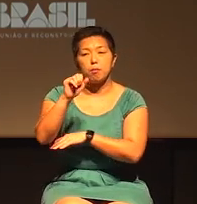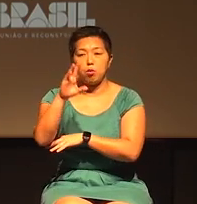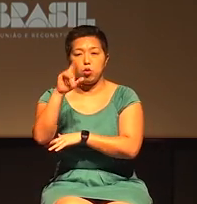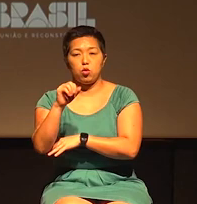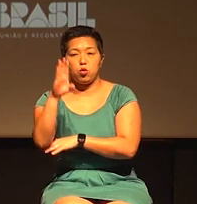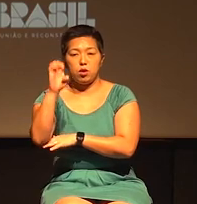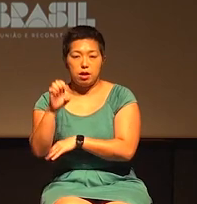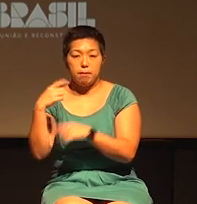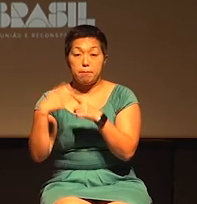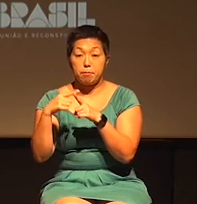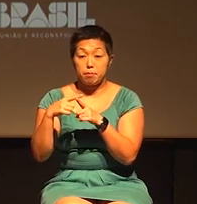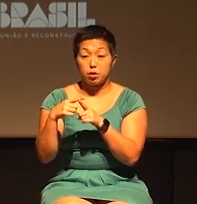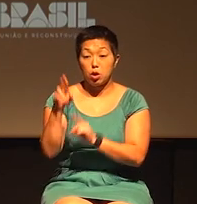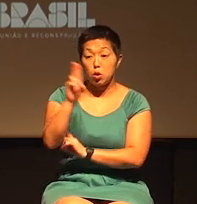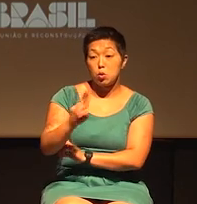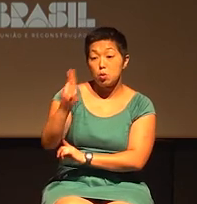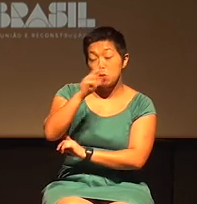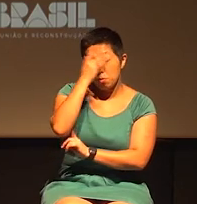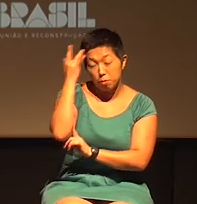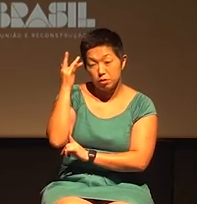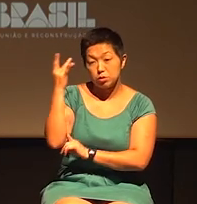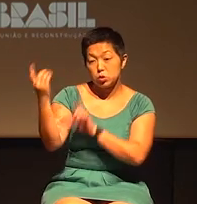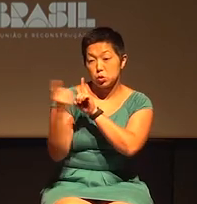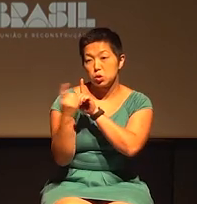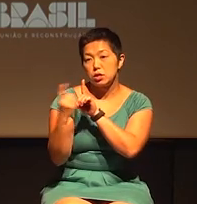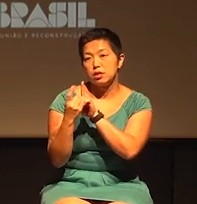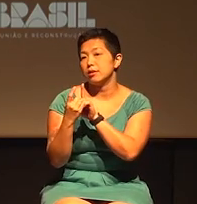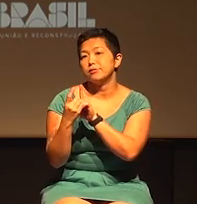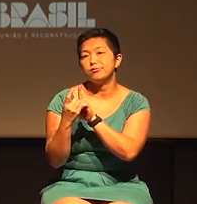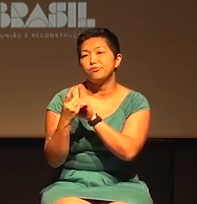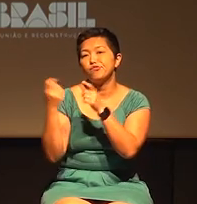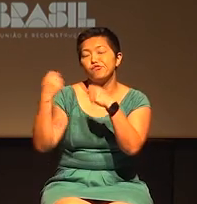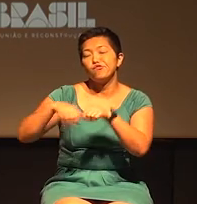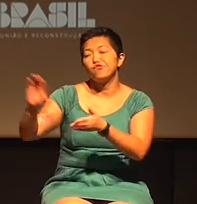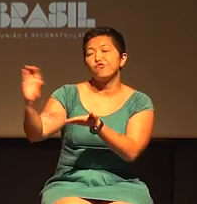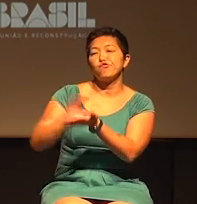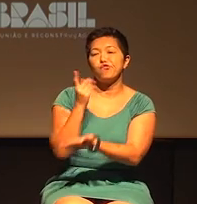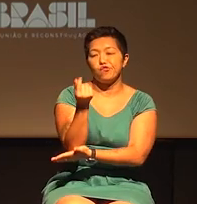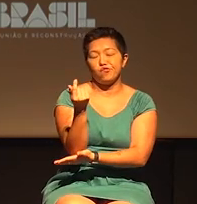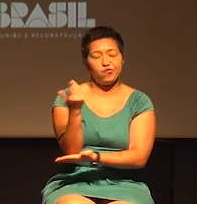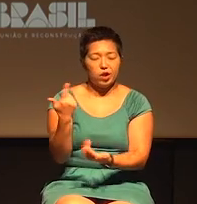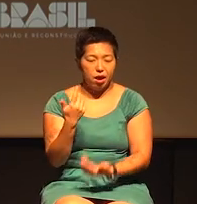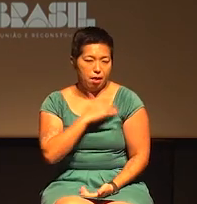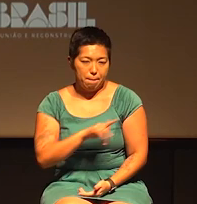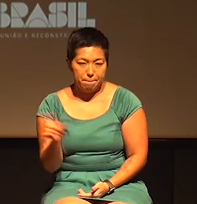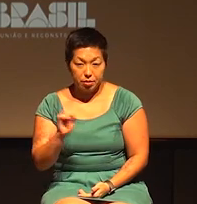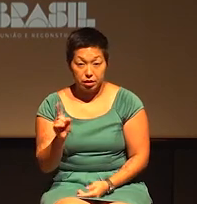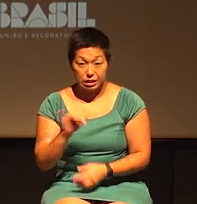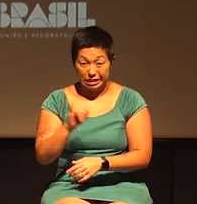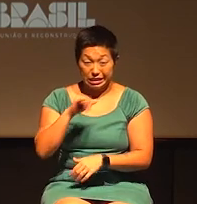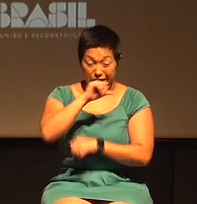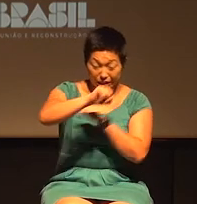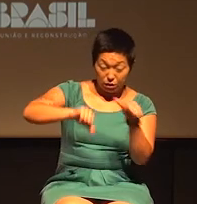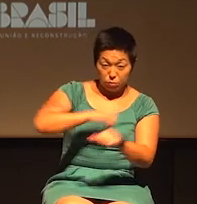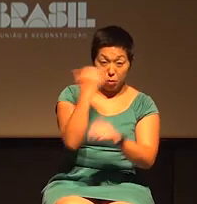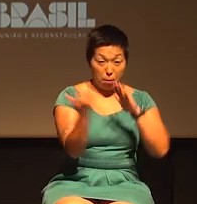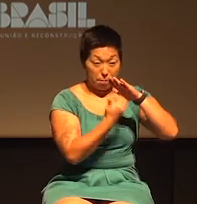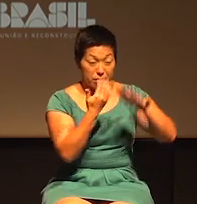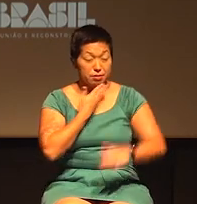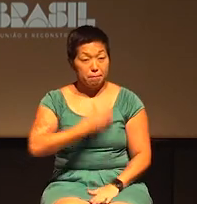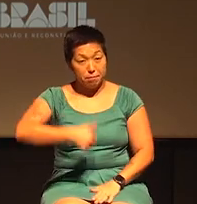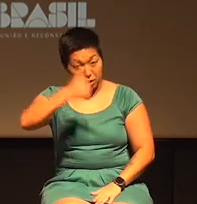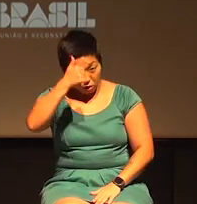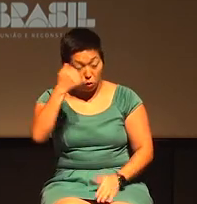usuário de clientes o número de clientes no bororé não justifica o investimento Então se ela se tornar uma empresa melhor